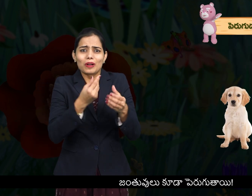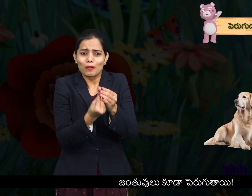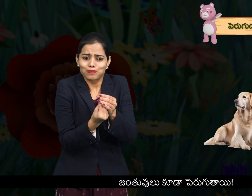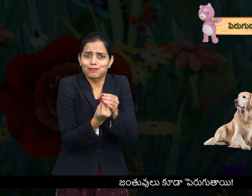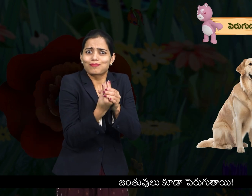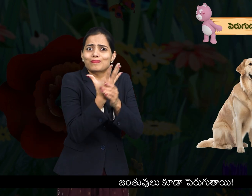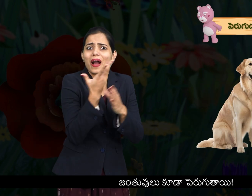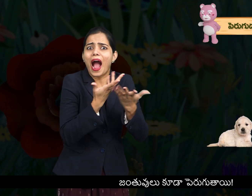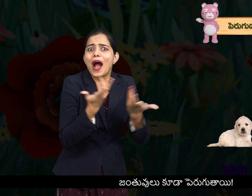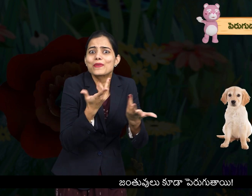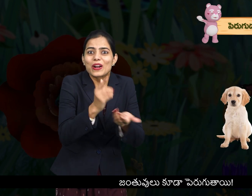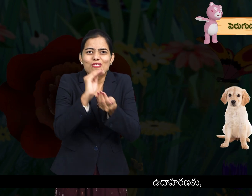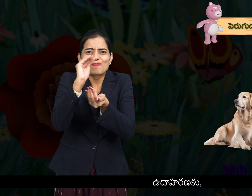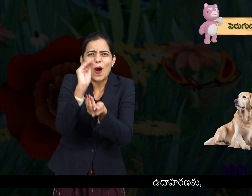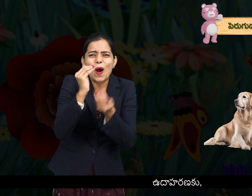కూడా పెరుగుతాయి.